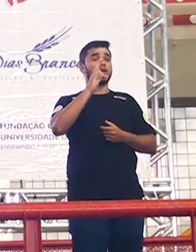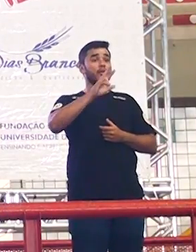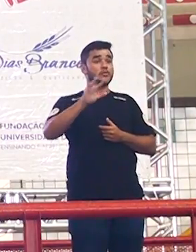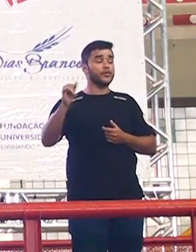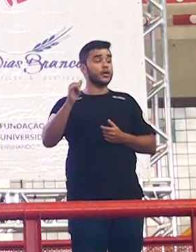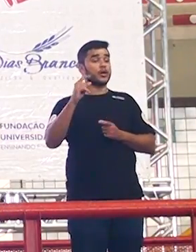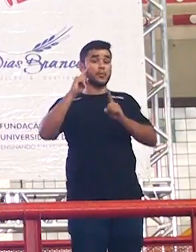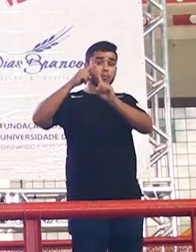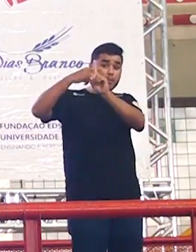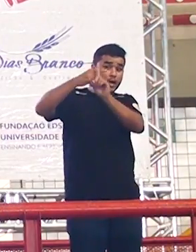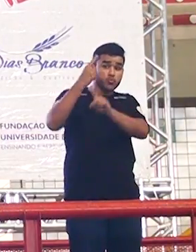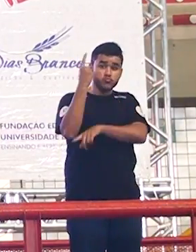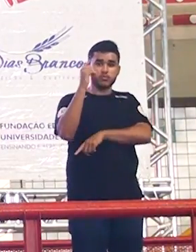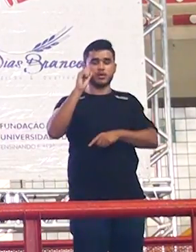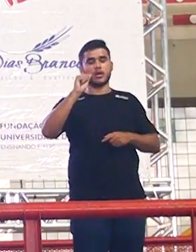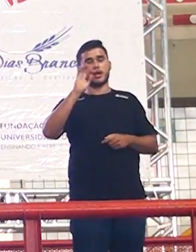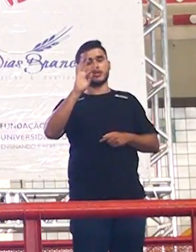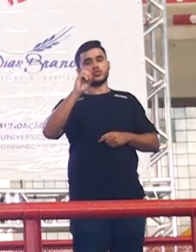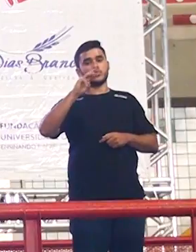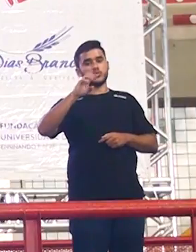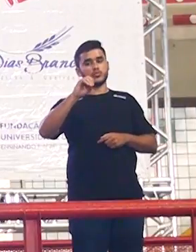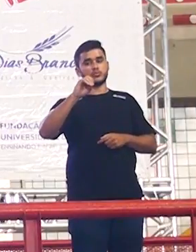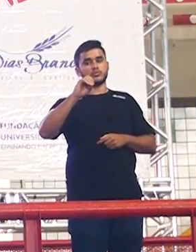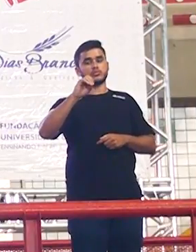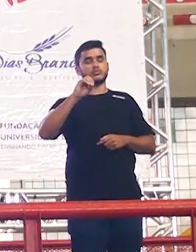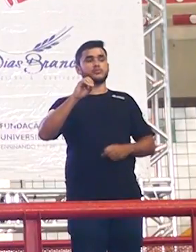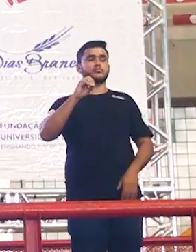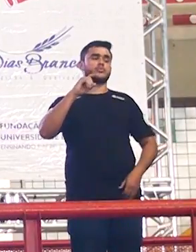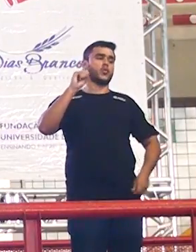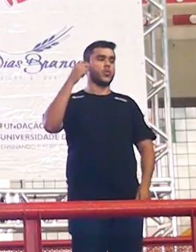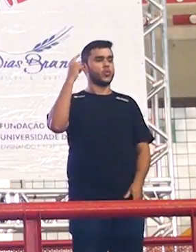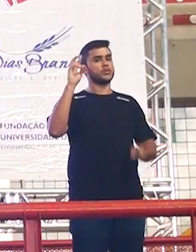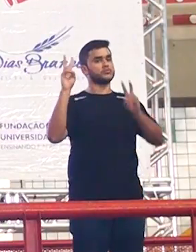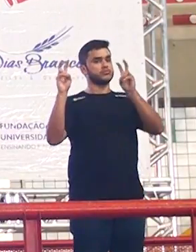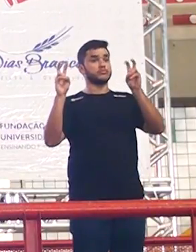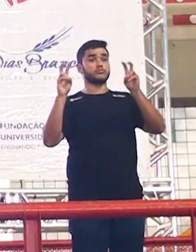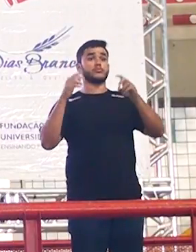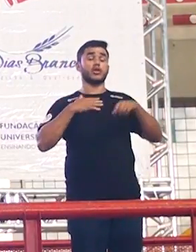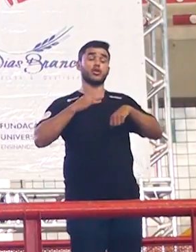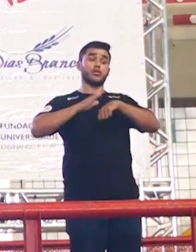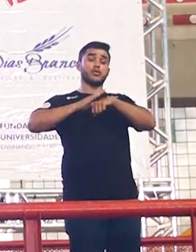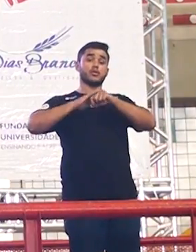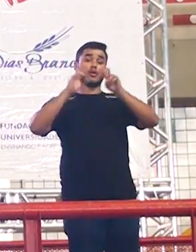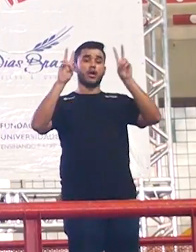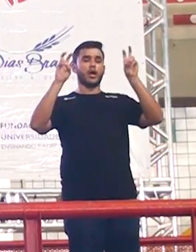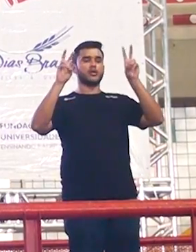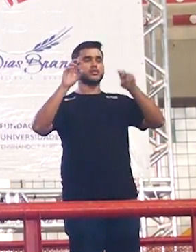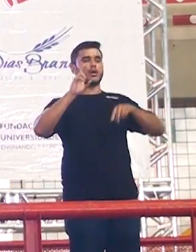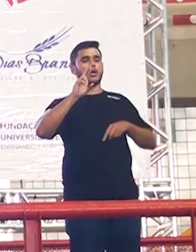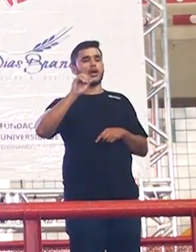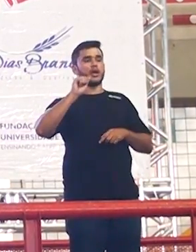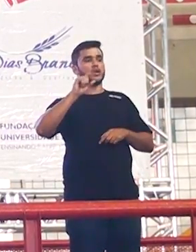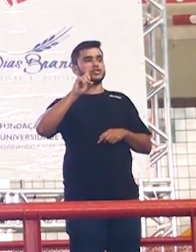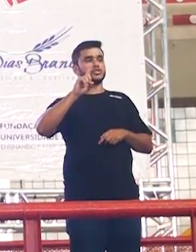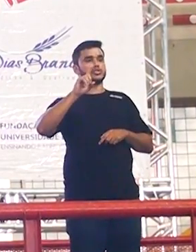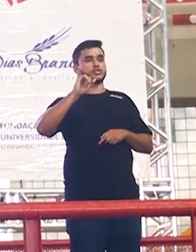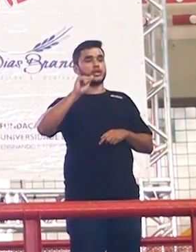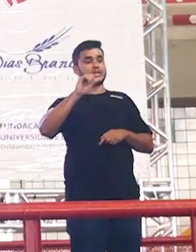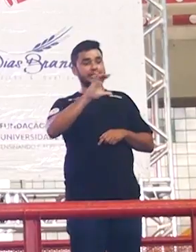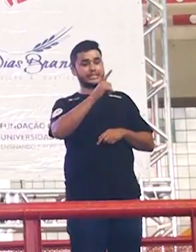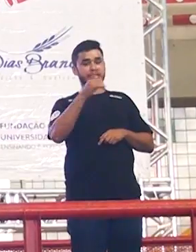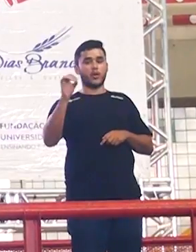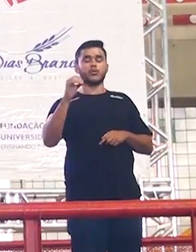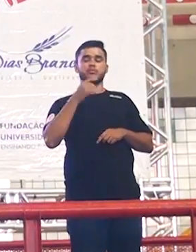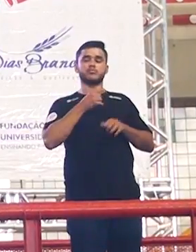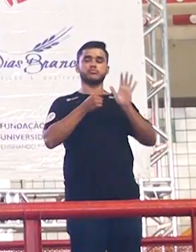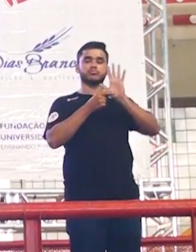aumenta uma unidade, tá? É outro assunto. Quando a gente vier aqui com o assunto radioatividade, aí a gente trata mais desse tema,